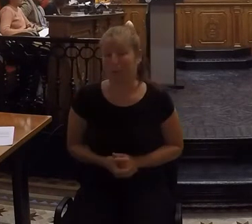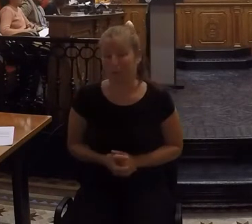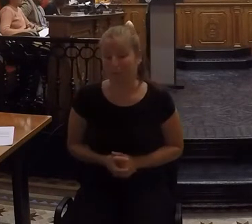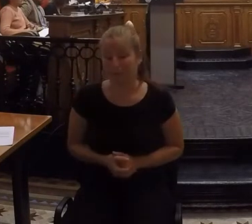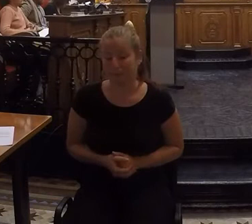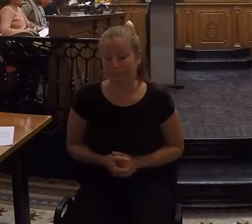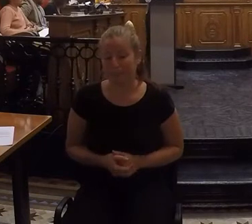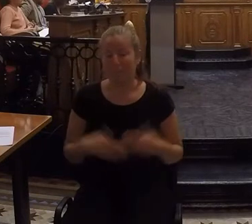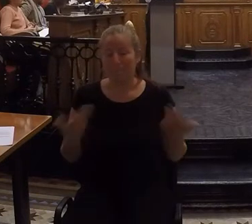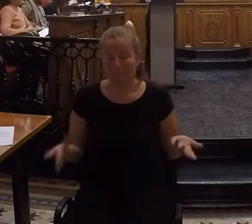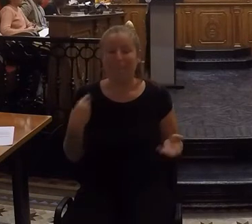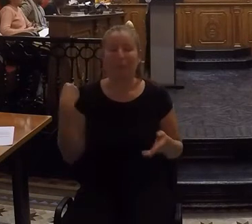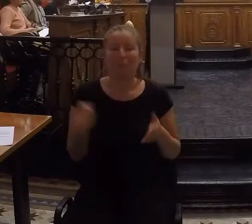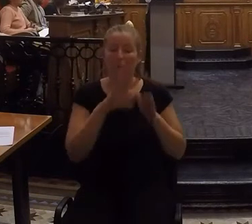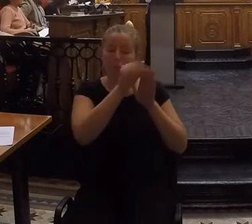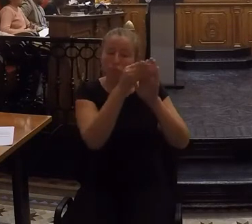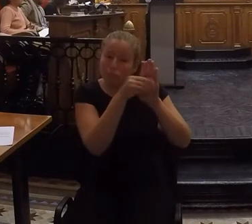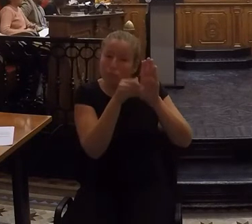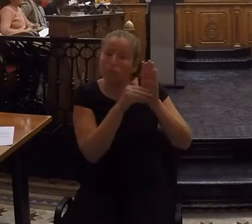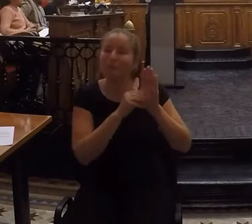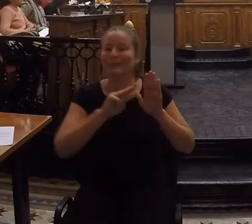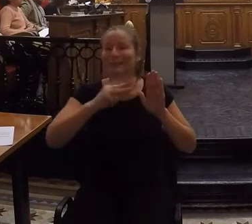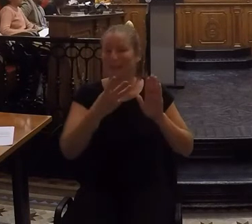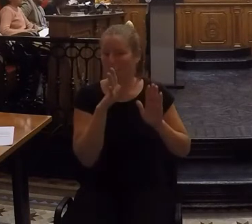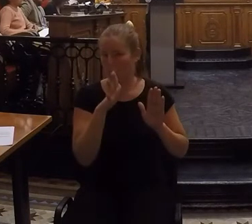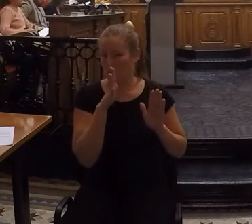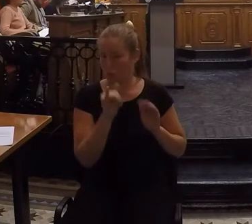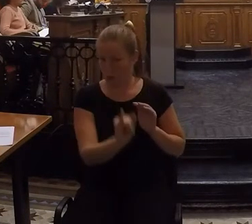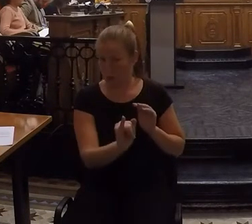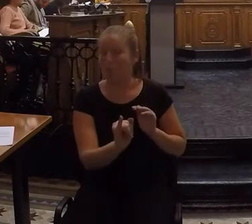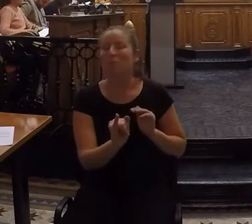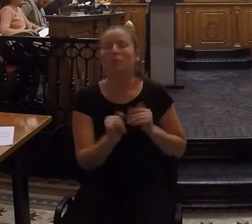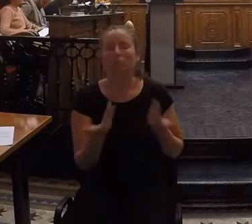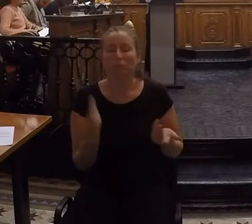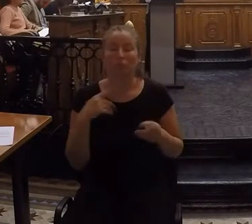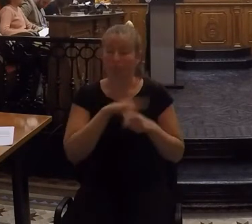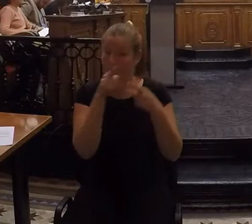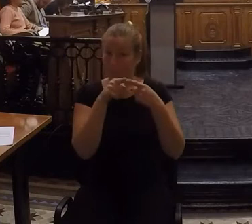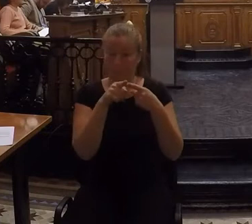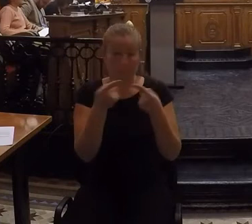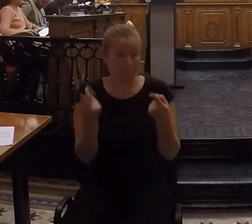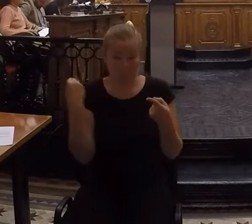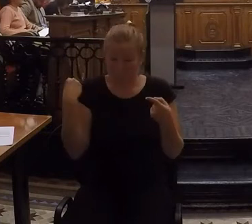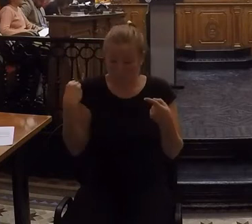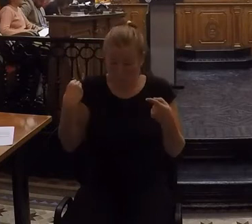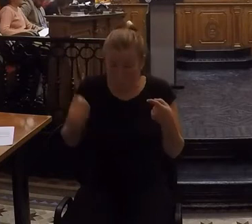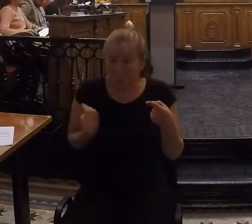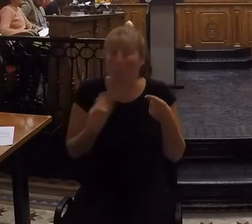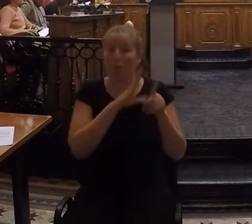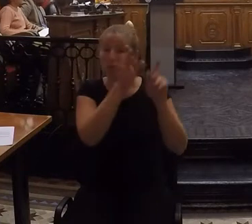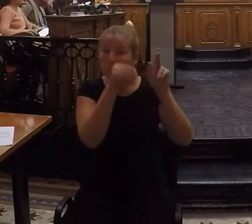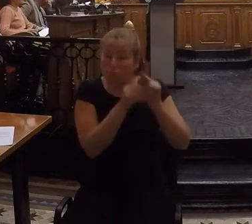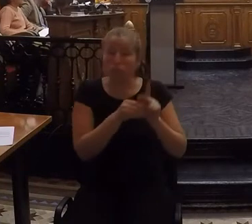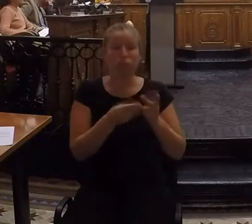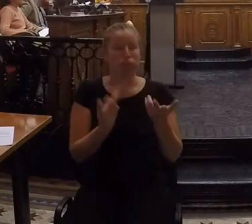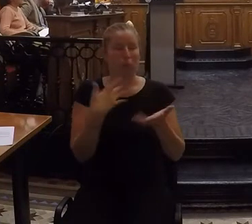Dichos motivos de alegación son 3. En primer lugar, el primer motivo es no haberse ajustado su elaboración y aprobación a los trámites